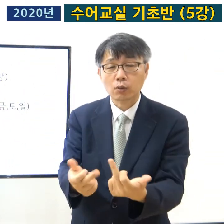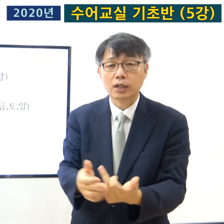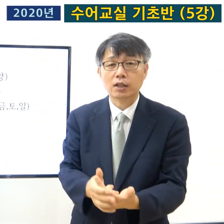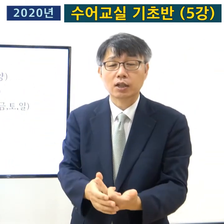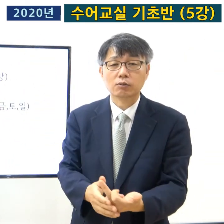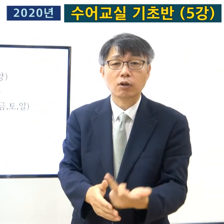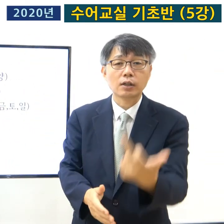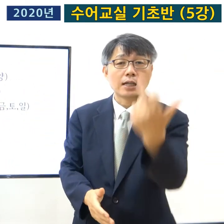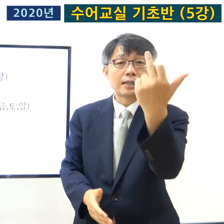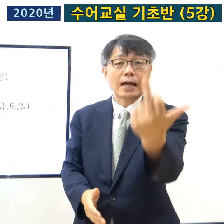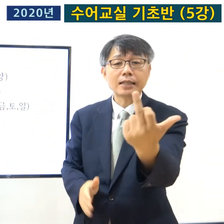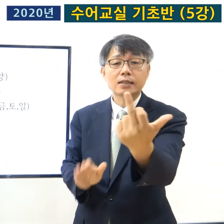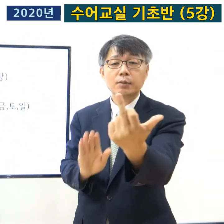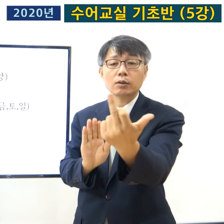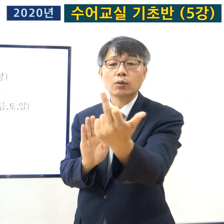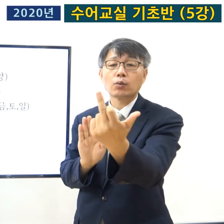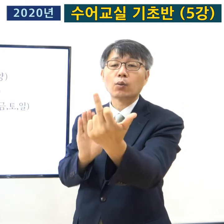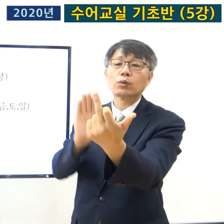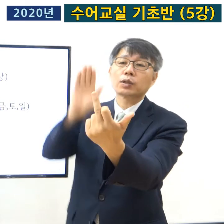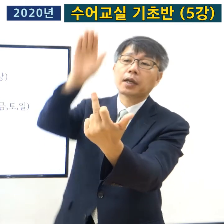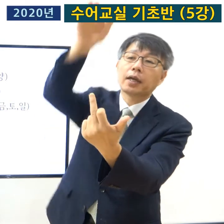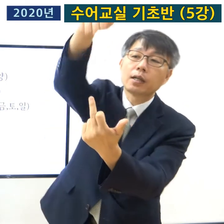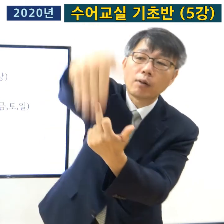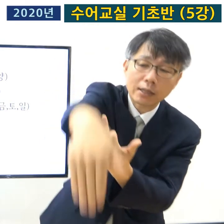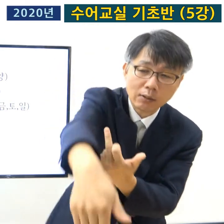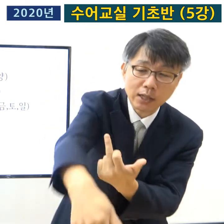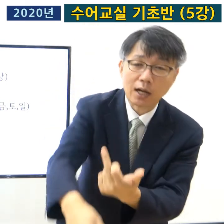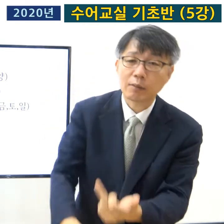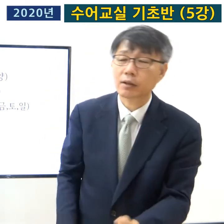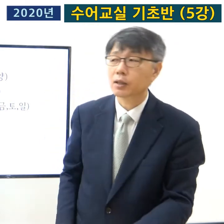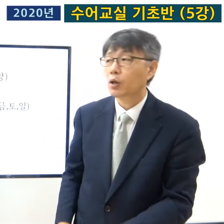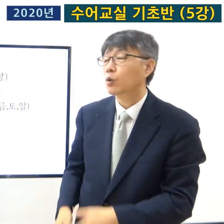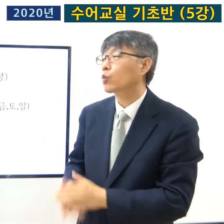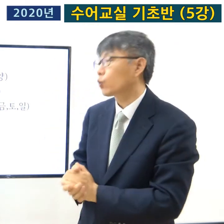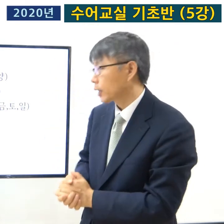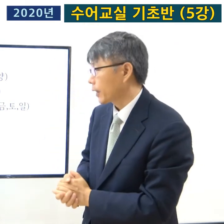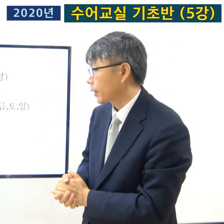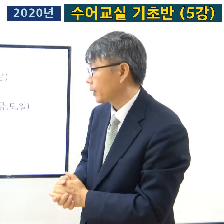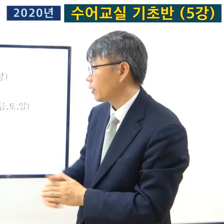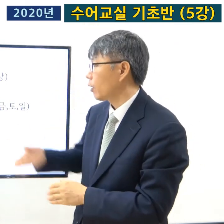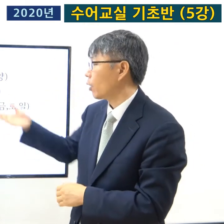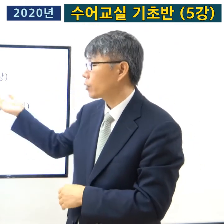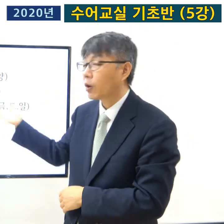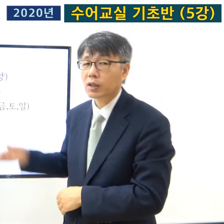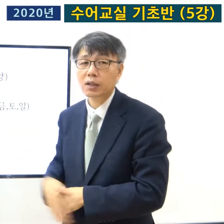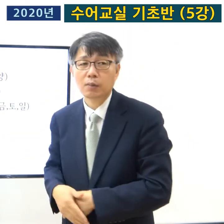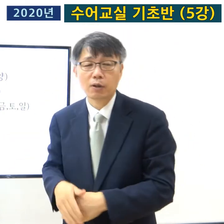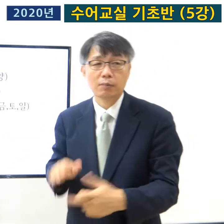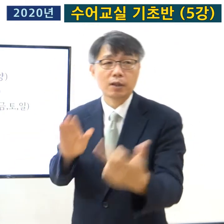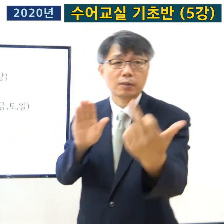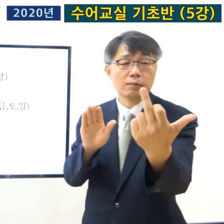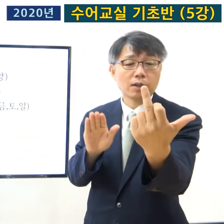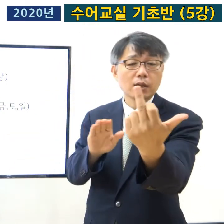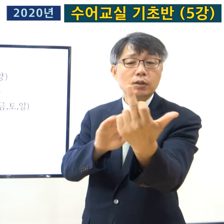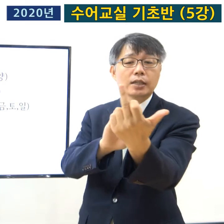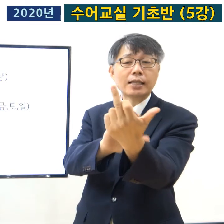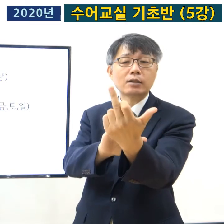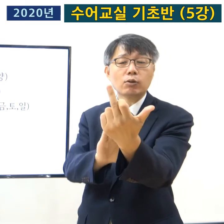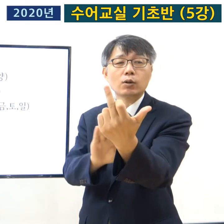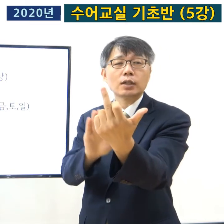골짜기가 되고요. 산이 있으면 요걸 이렇게 넘어간다고 생각하면 동산, 언덕 이렇게 표현하면 됩니다. 산이 있고요.